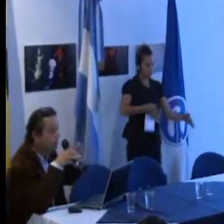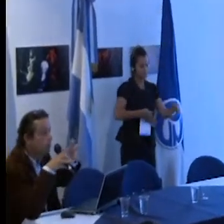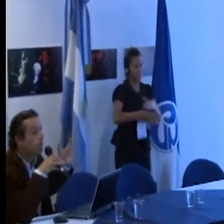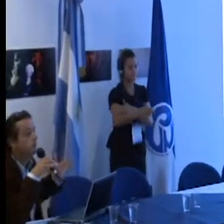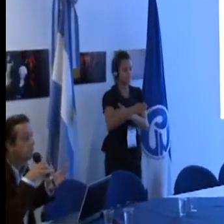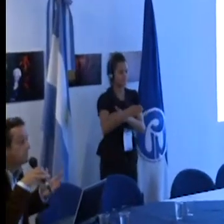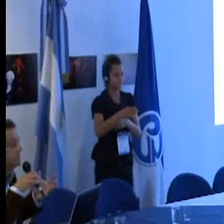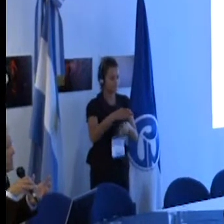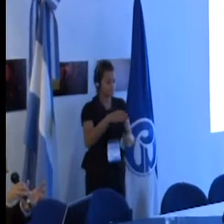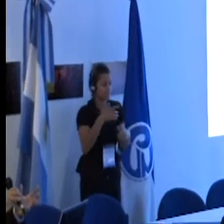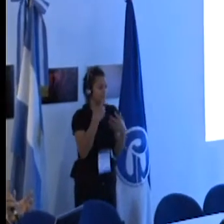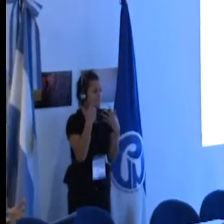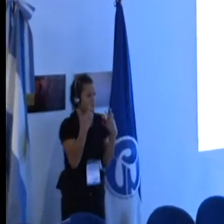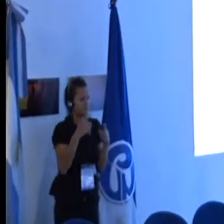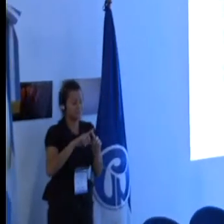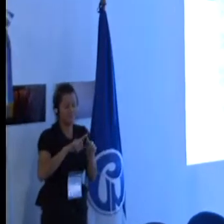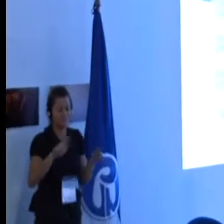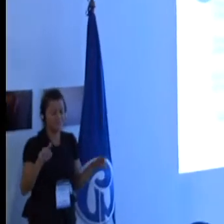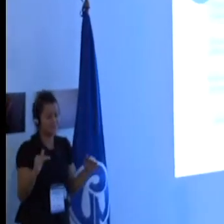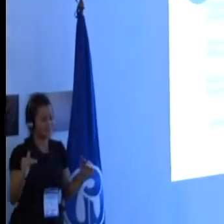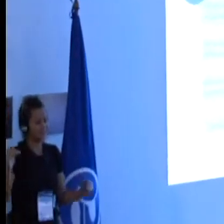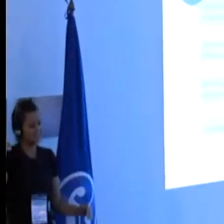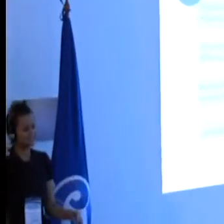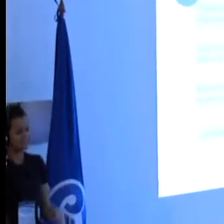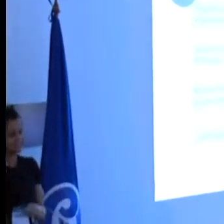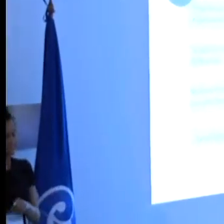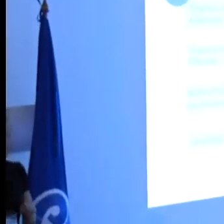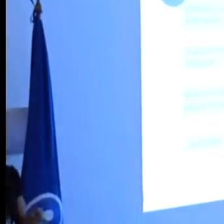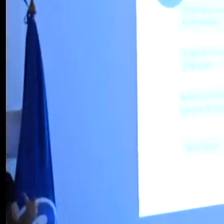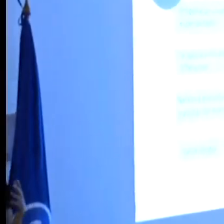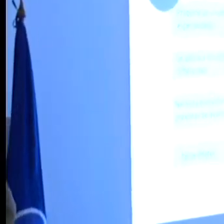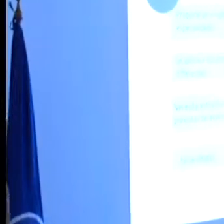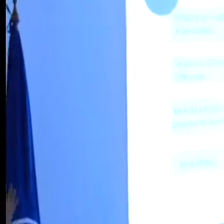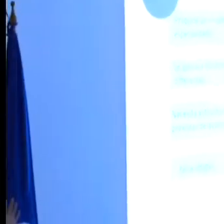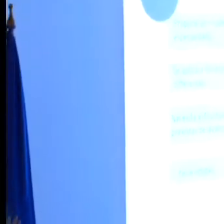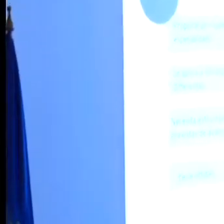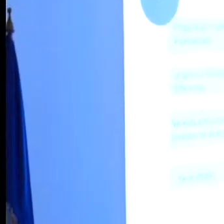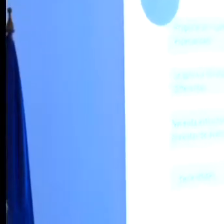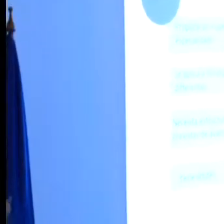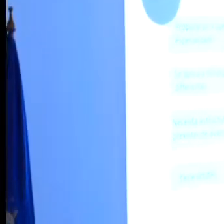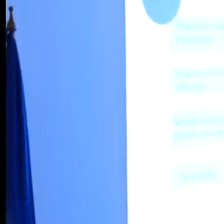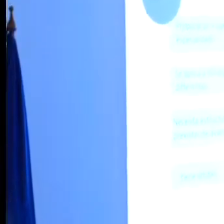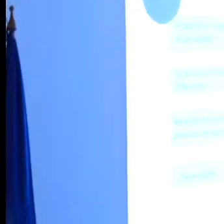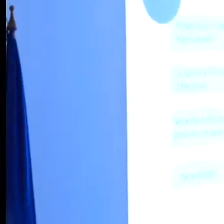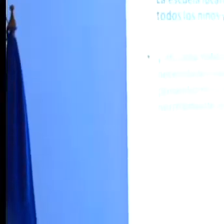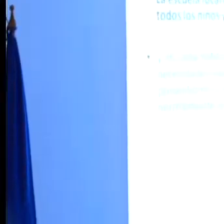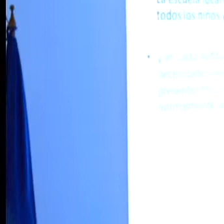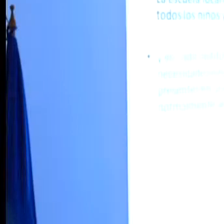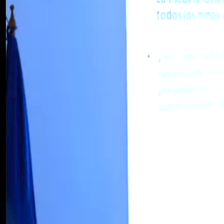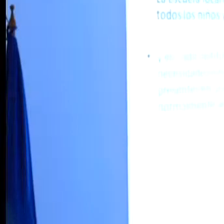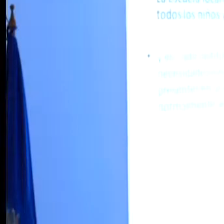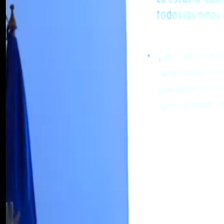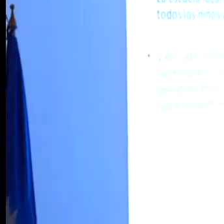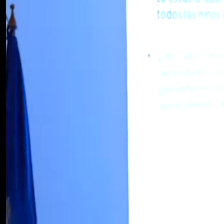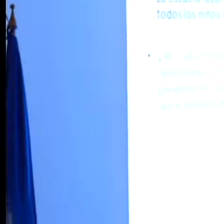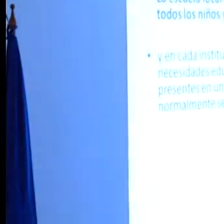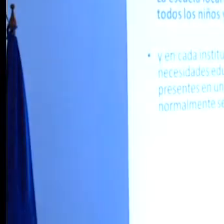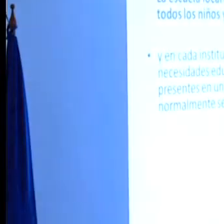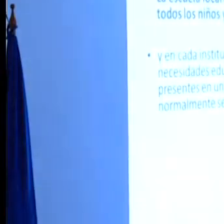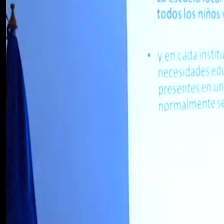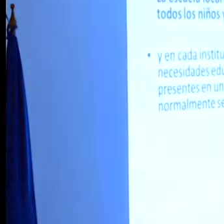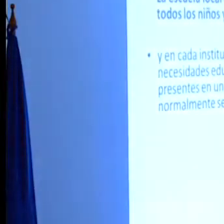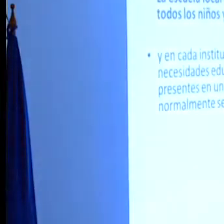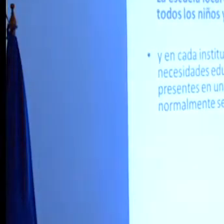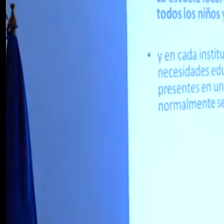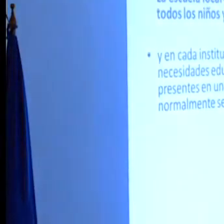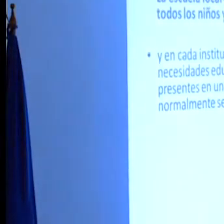tener diferencias enormes entonces tenemos que volver a pensar el sistema escolar para acoger en